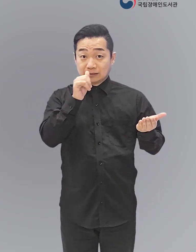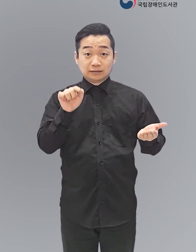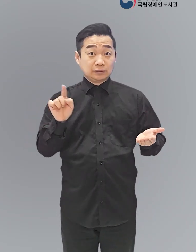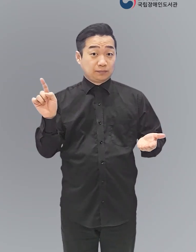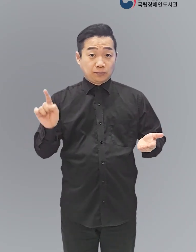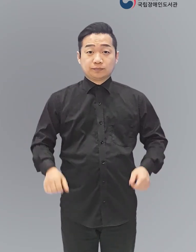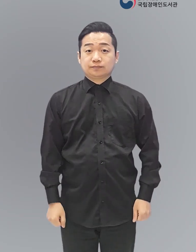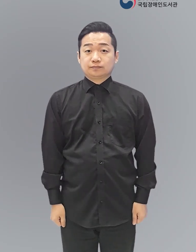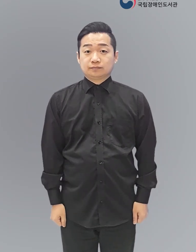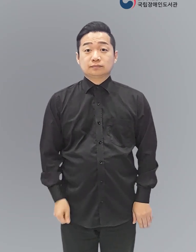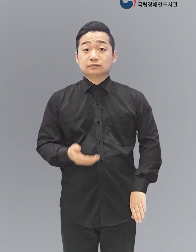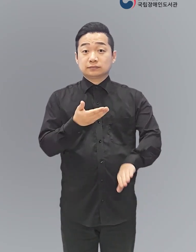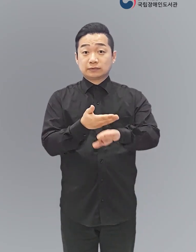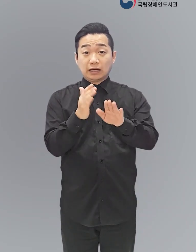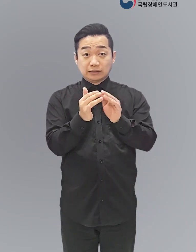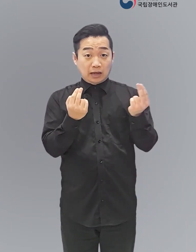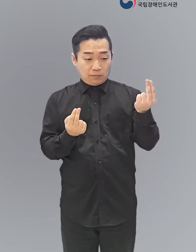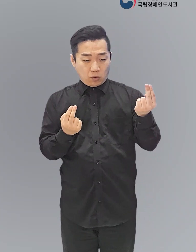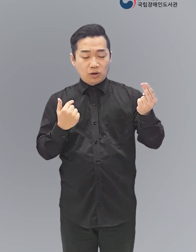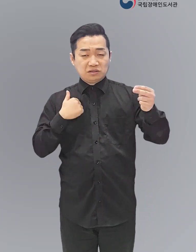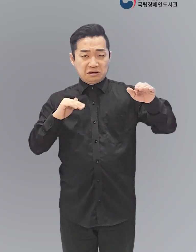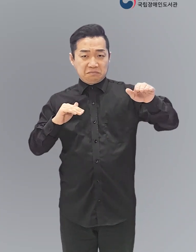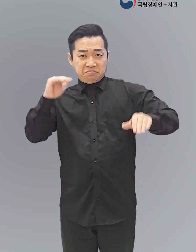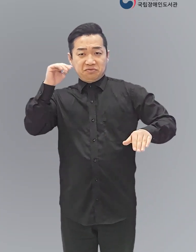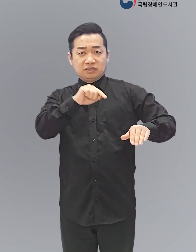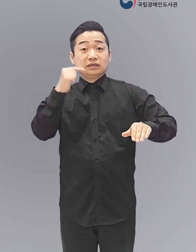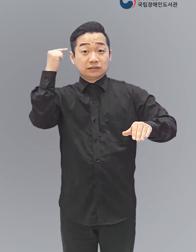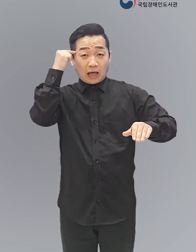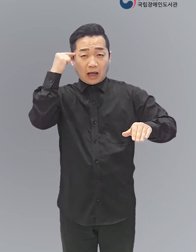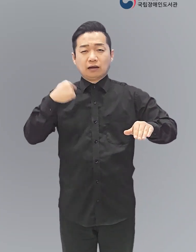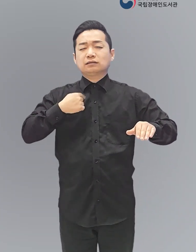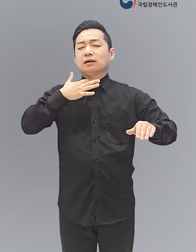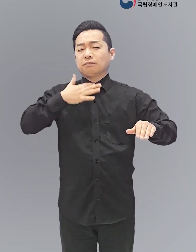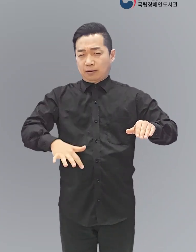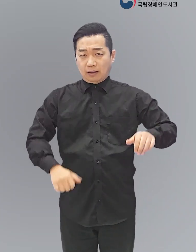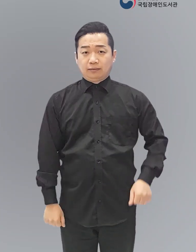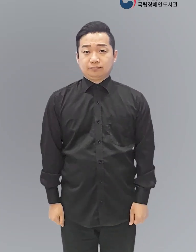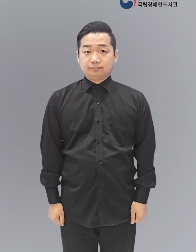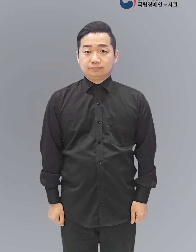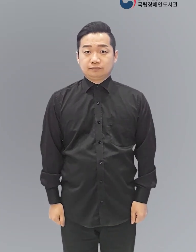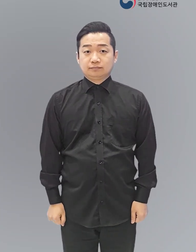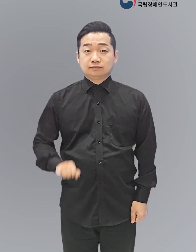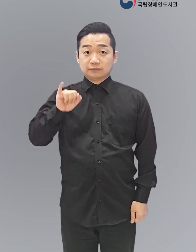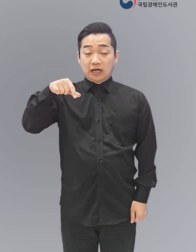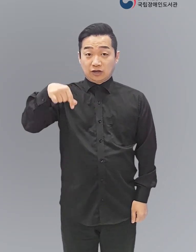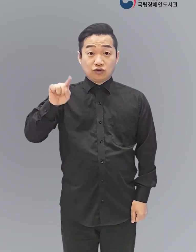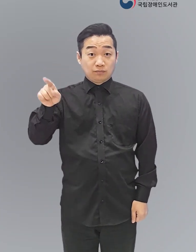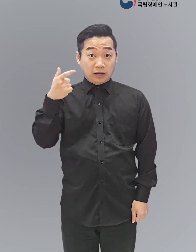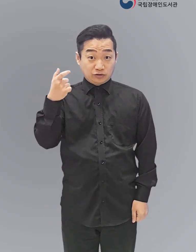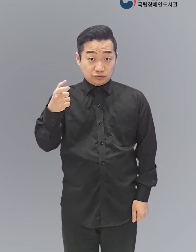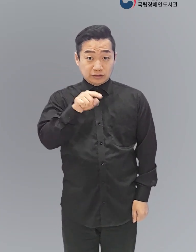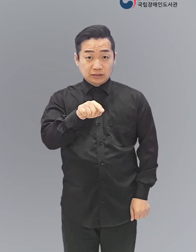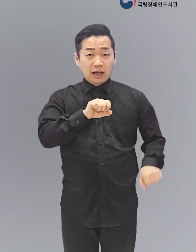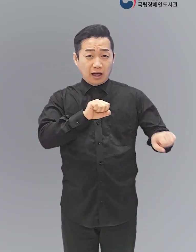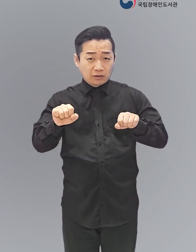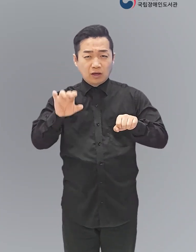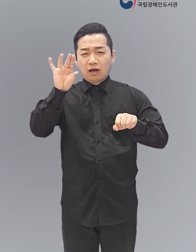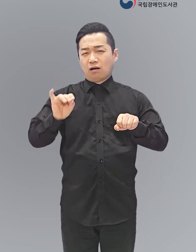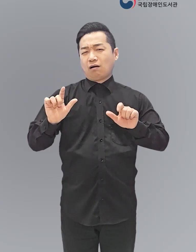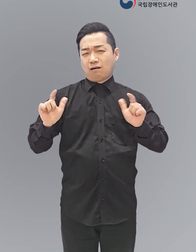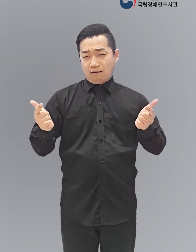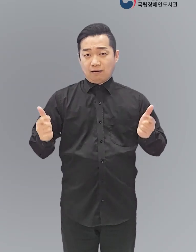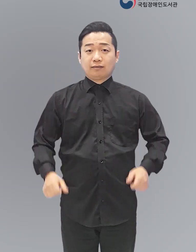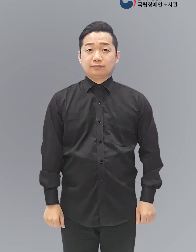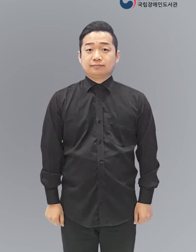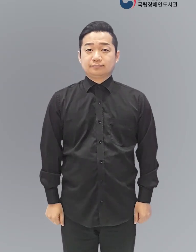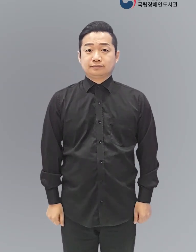하지 않은 일이 있다. 바로 다른 사람을 나보다 못하다고 생각하는 것이다. IQ 160은